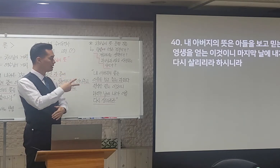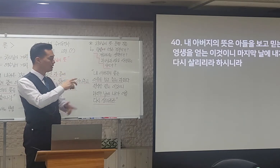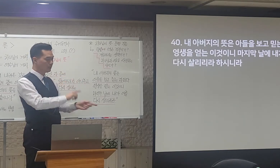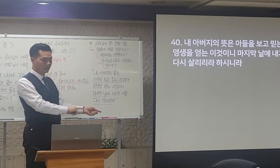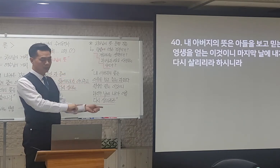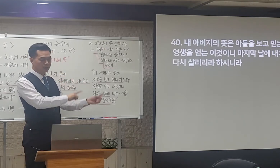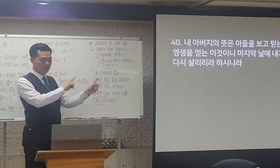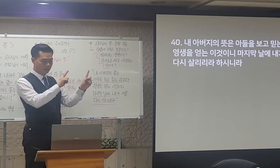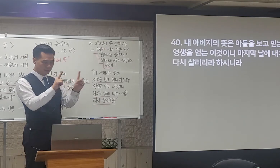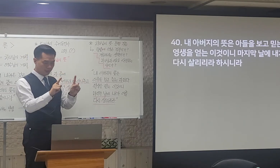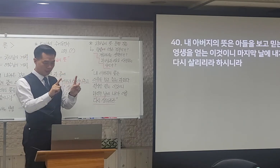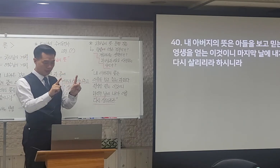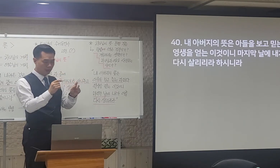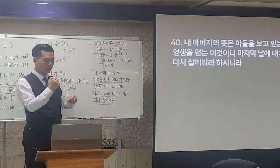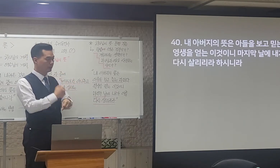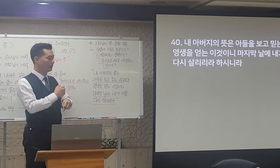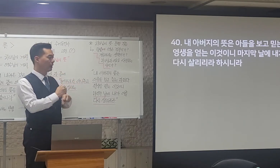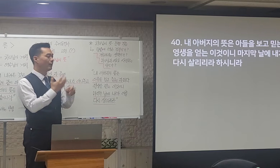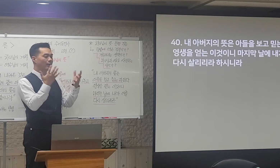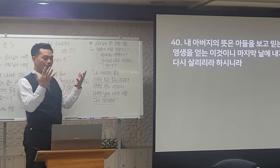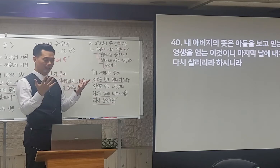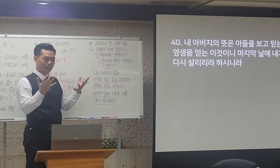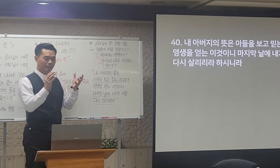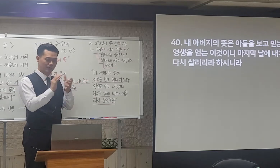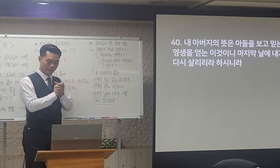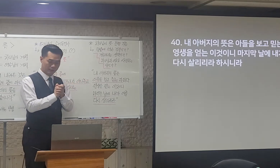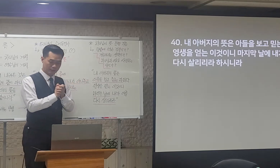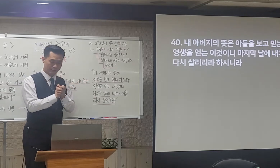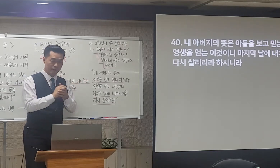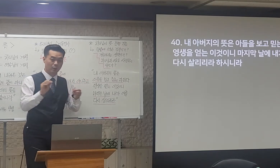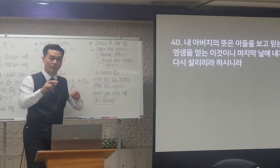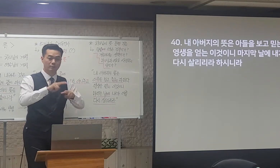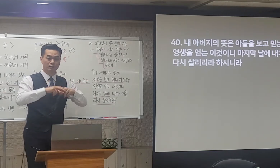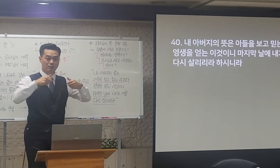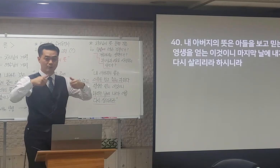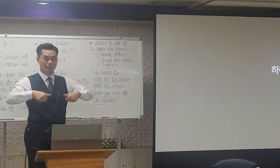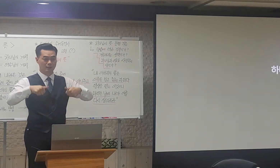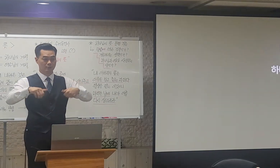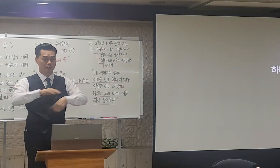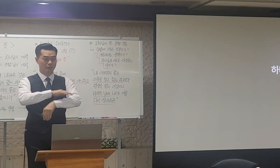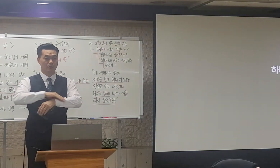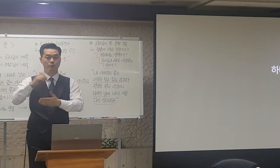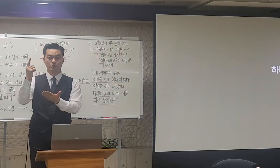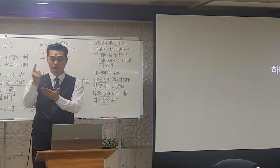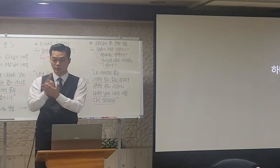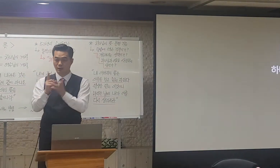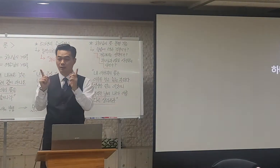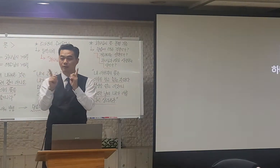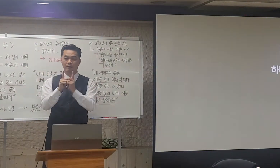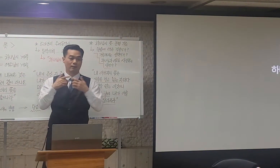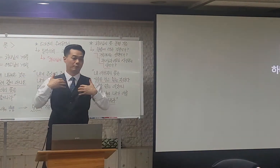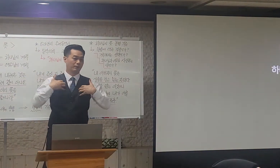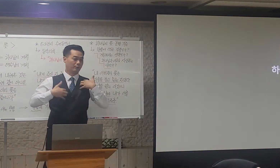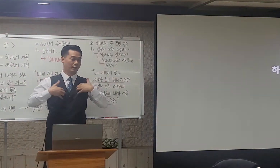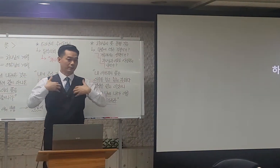다시 살리리라 하십니다. 아멘. 여기까지 분들하고 인사하겠습니다. 잘 오셨습니다. 만나서